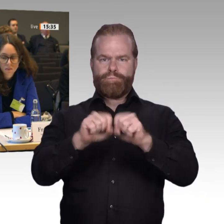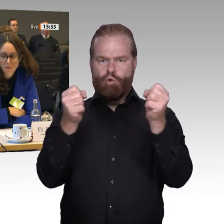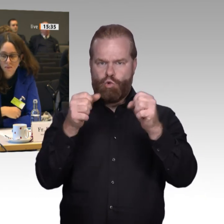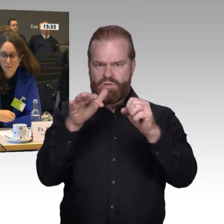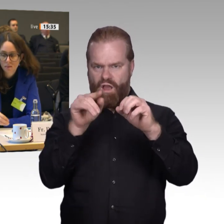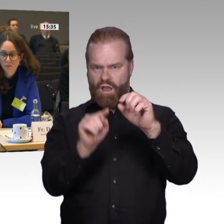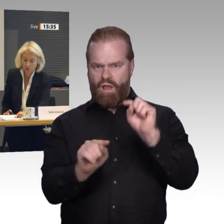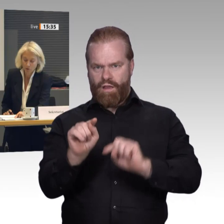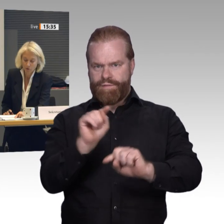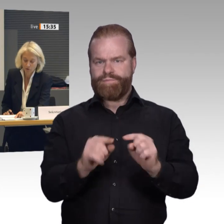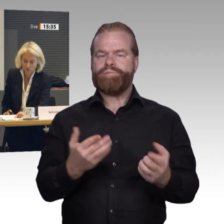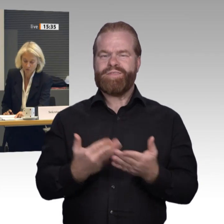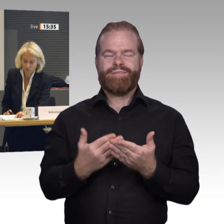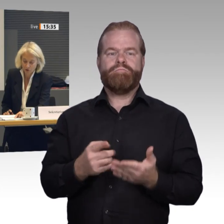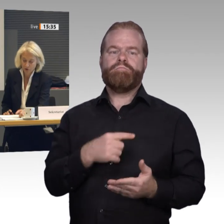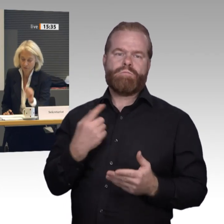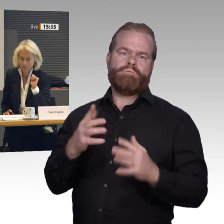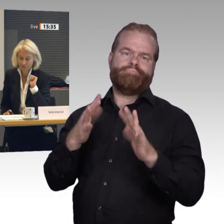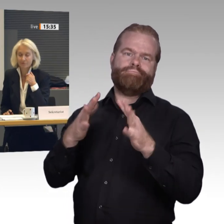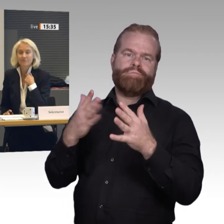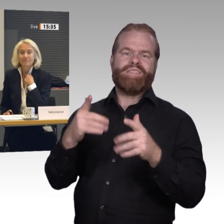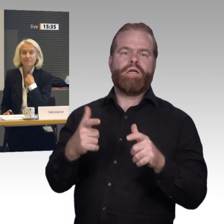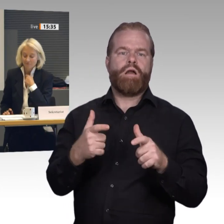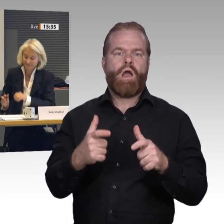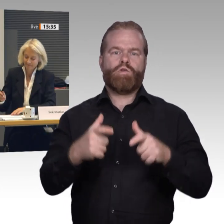soweit erstmal. Frau Dr. Verspol.